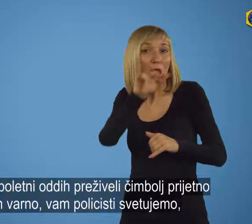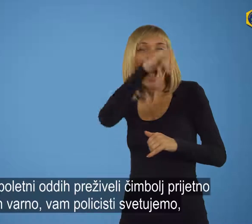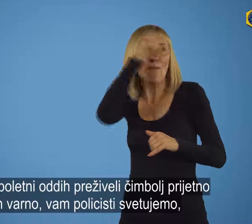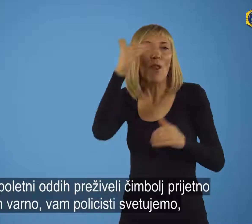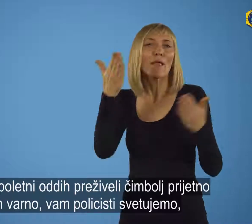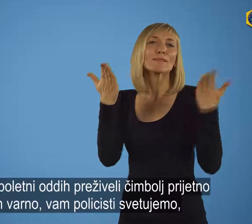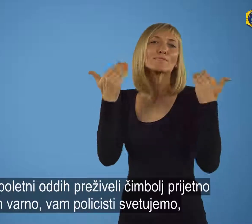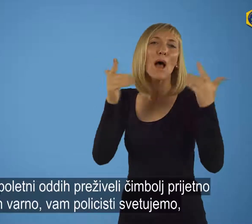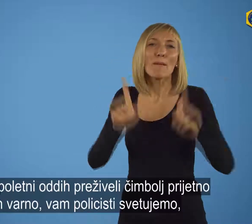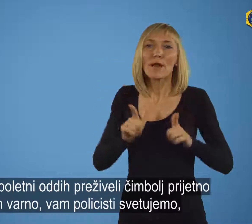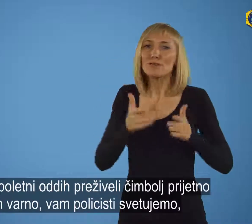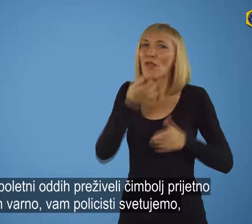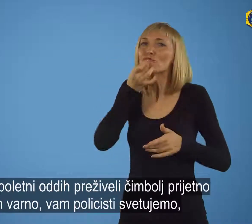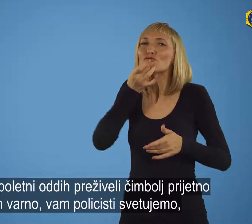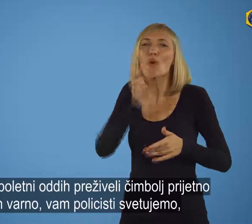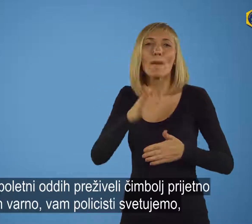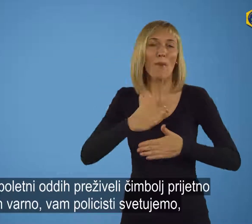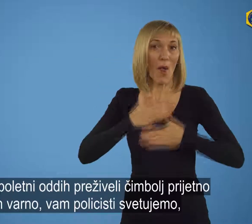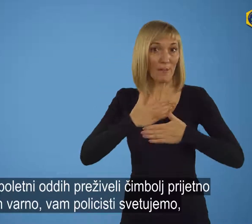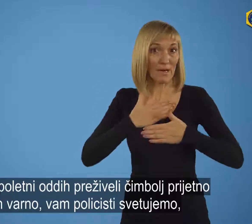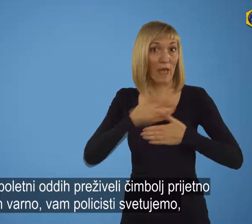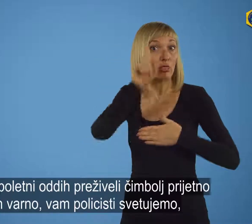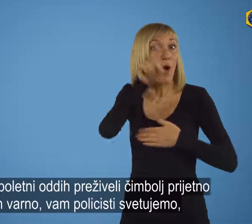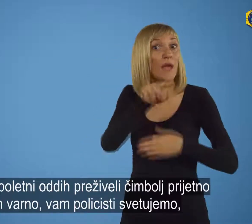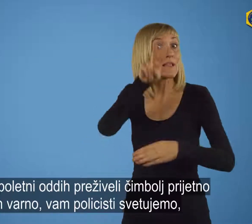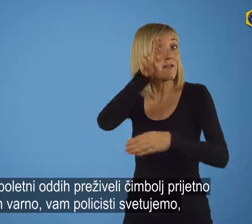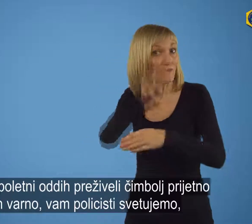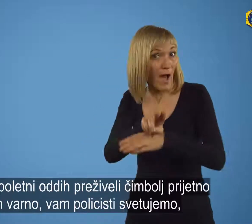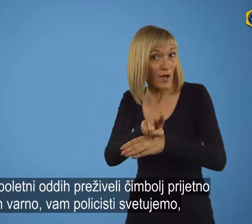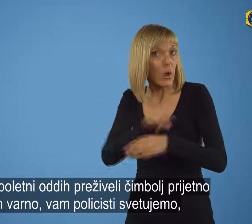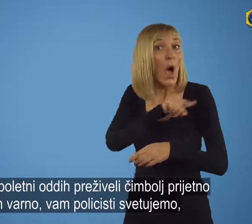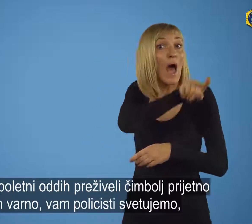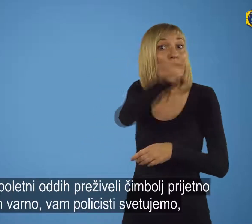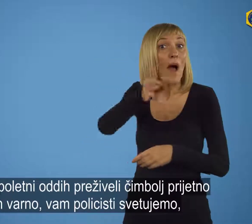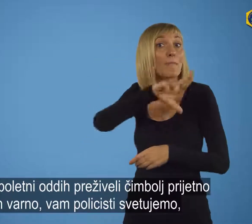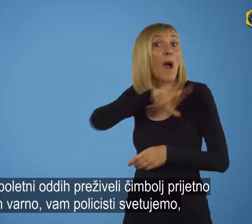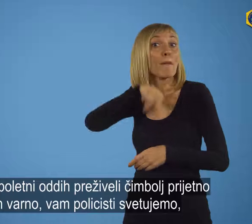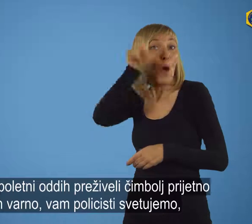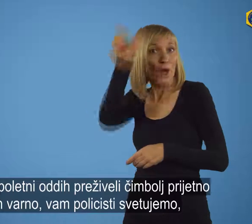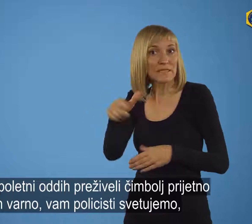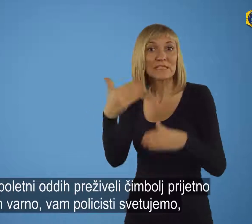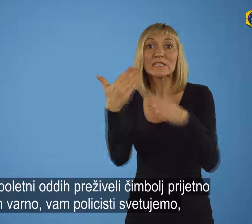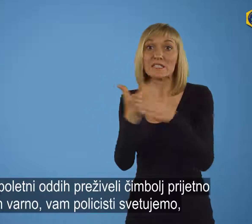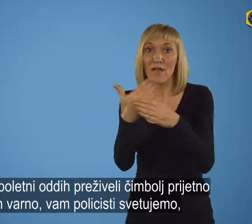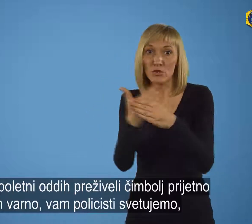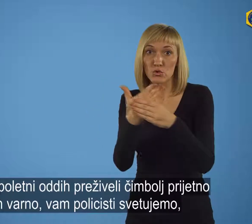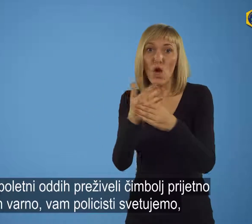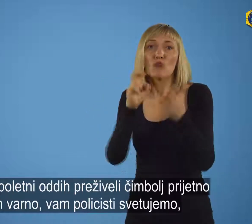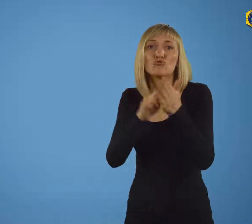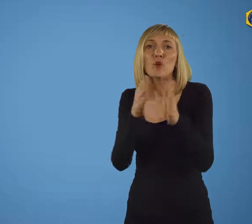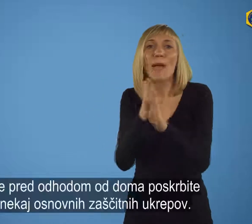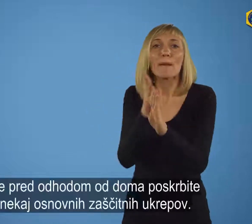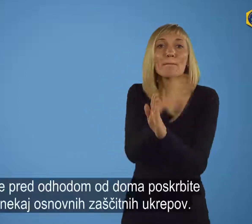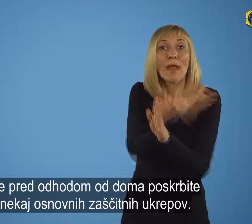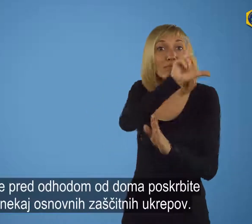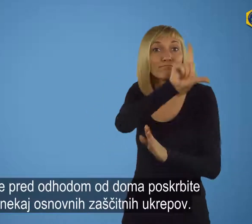oddih preživeli čim bolj prijetno in varno, vam policisti svetujemo, da še pred odhodom od doma poskrbite za